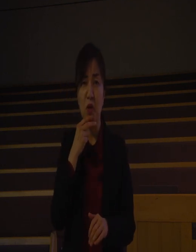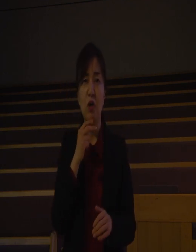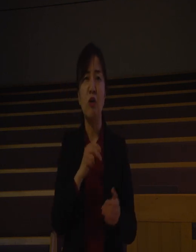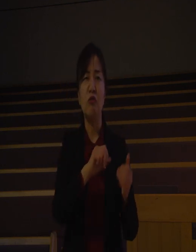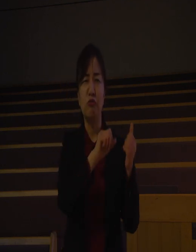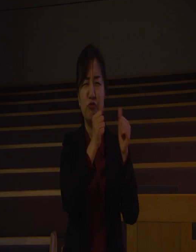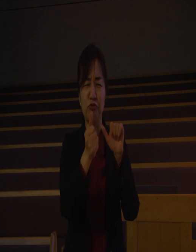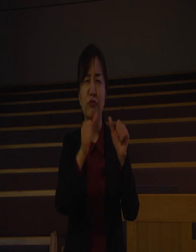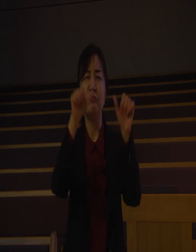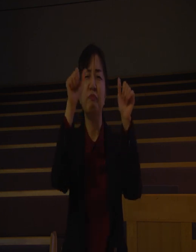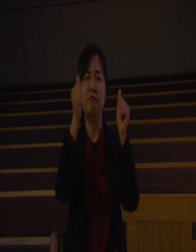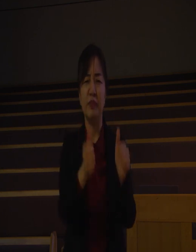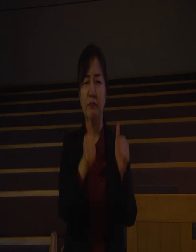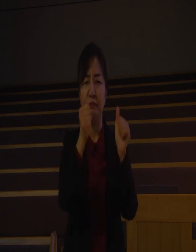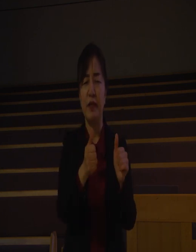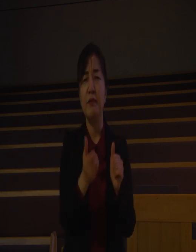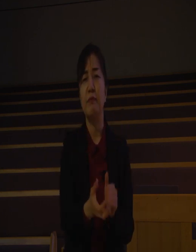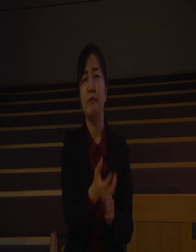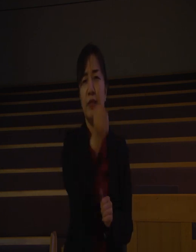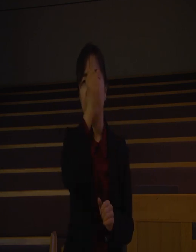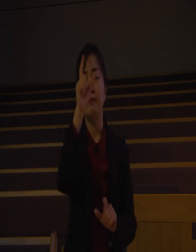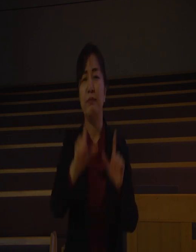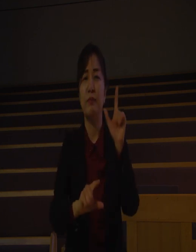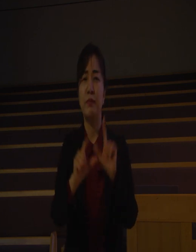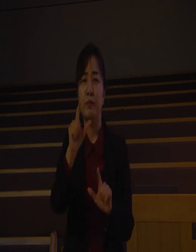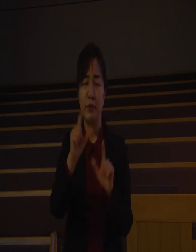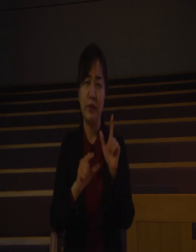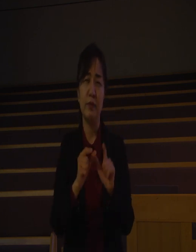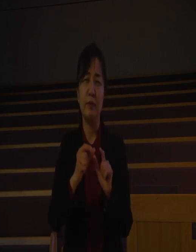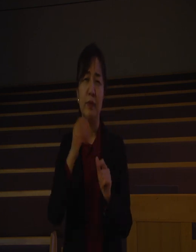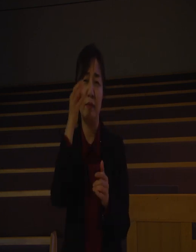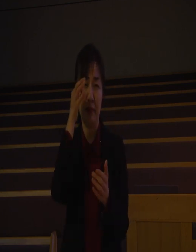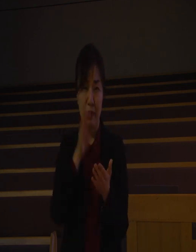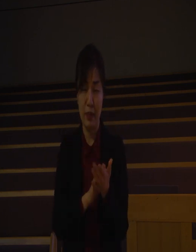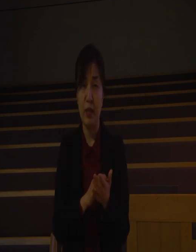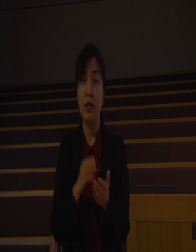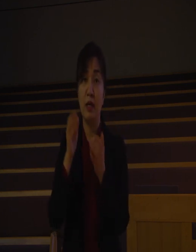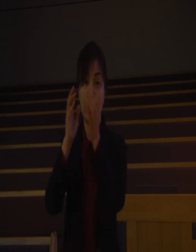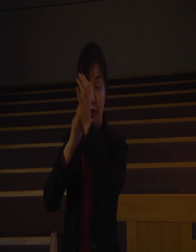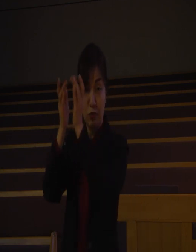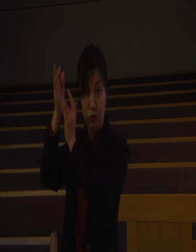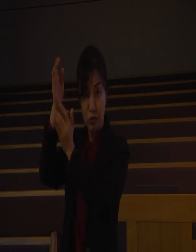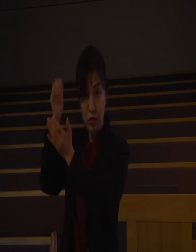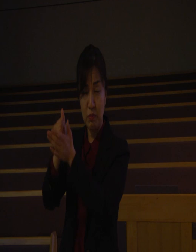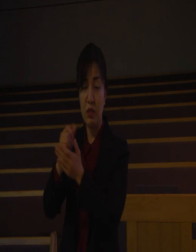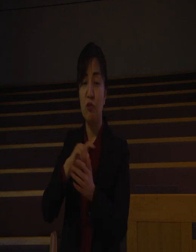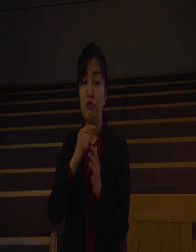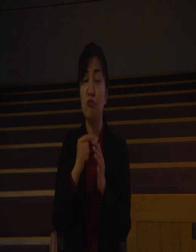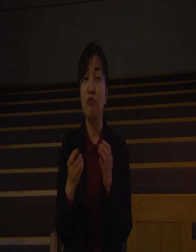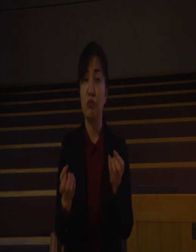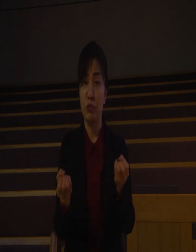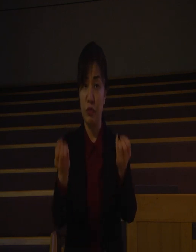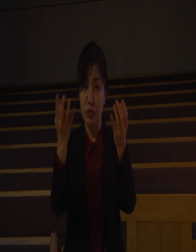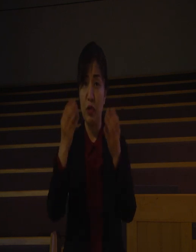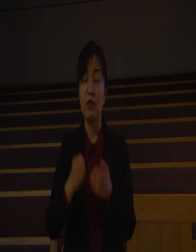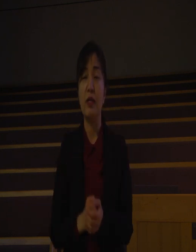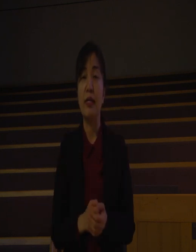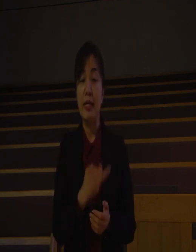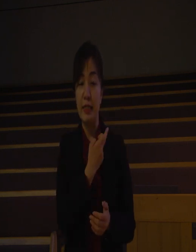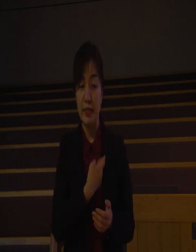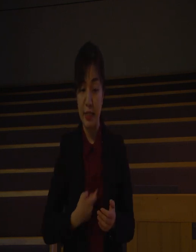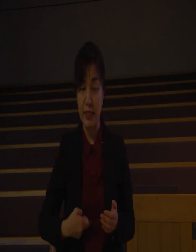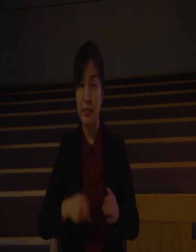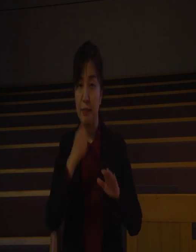죽음의 사자를 통하여 심판당한 모습을 우리는 봅니다. 예수님께서 6월절 날